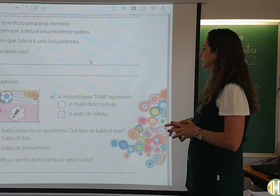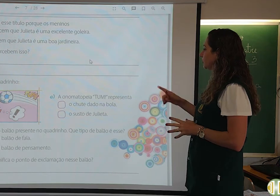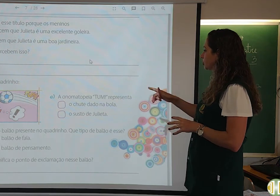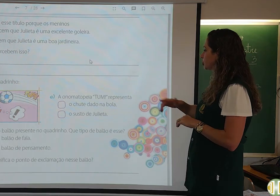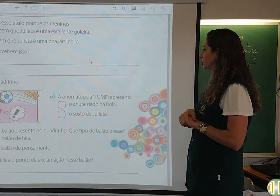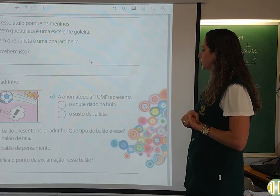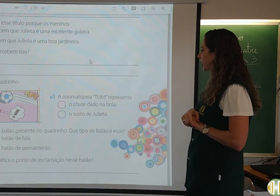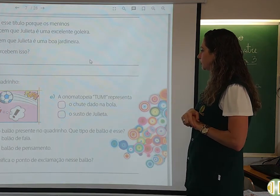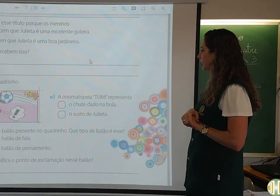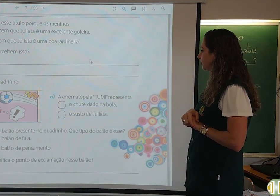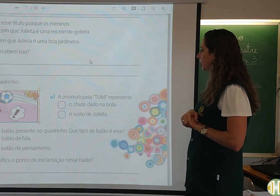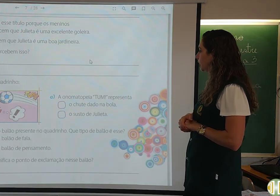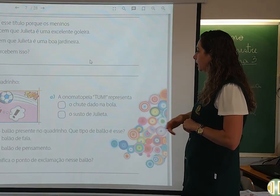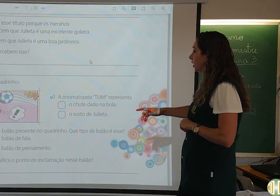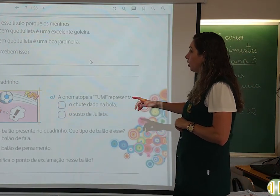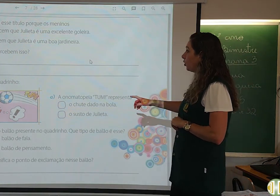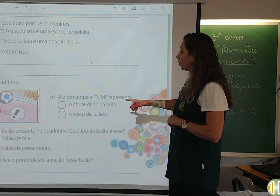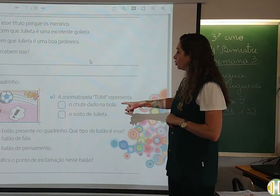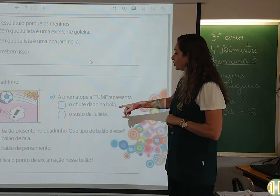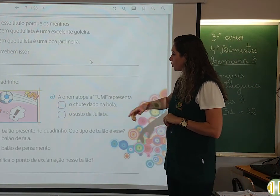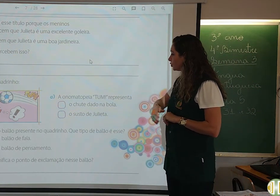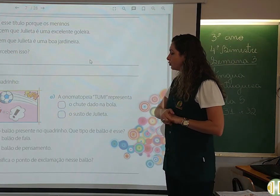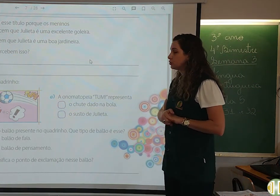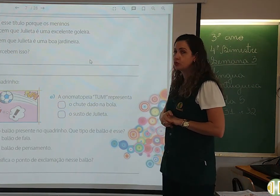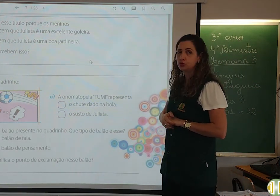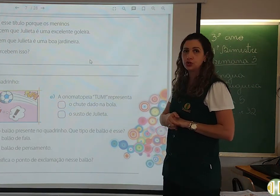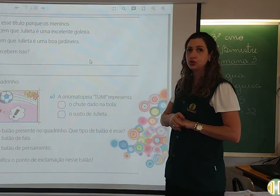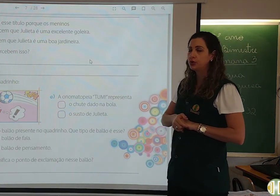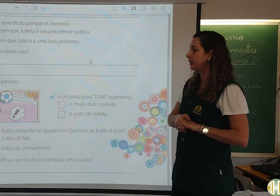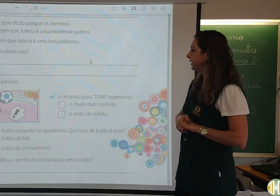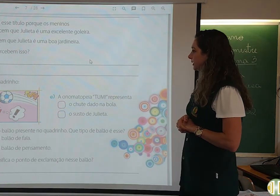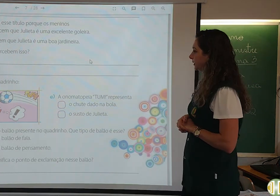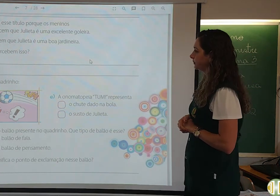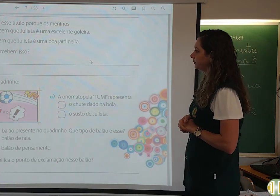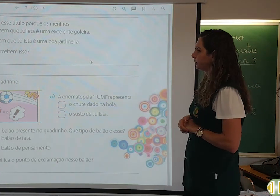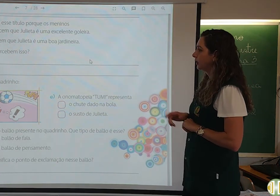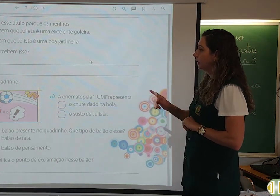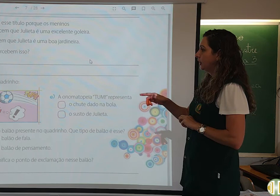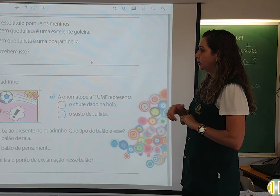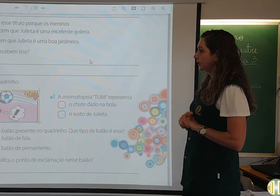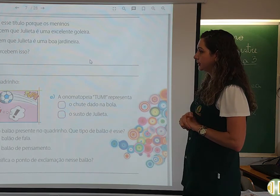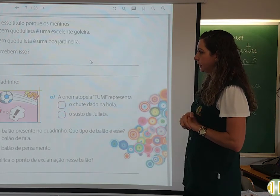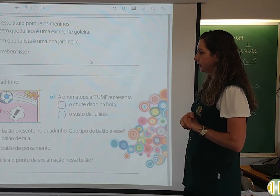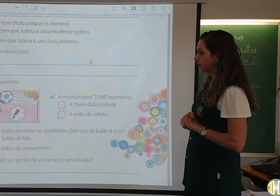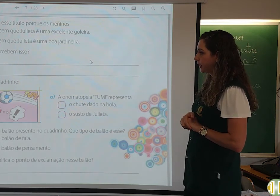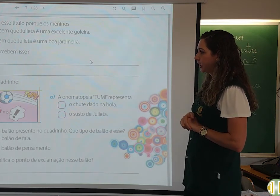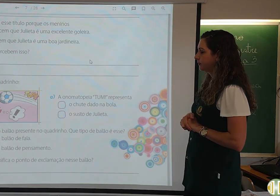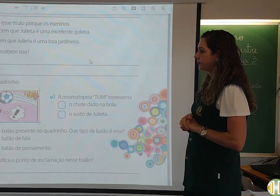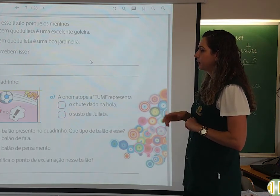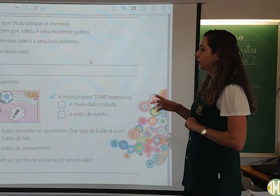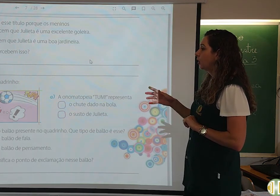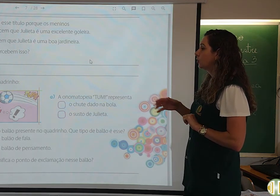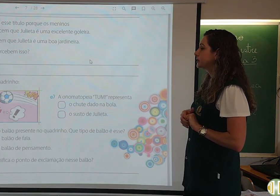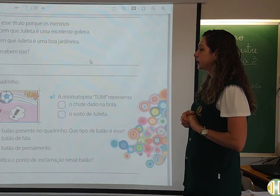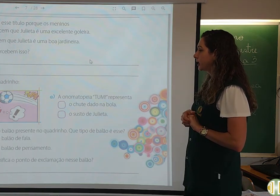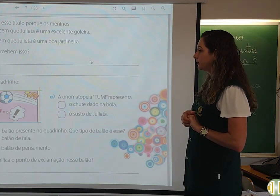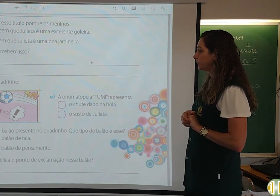representa o chute dado na bola ou o susto de Julieta? Letra B. Observe